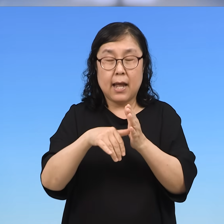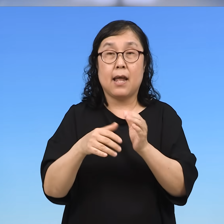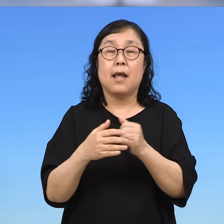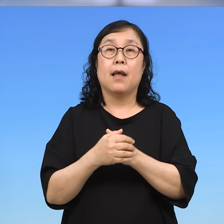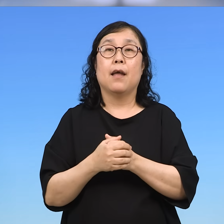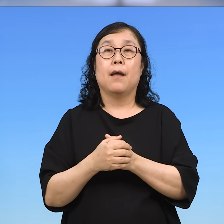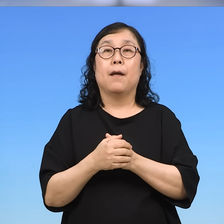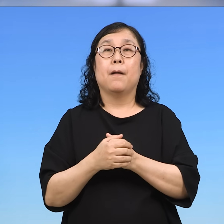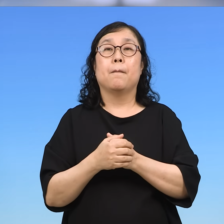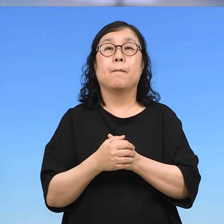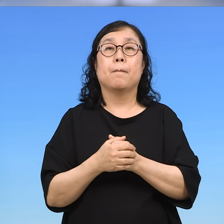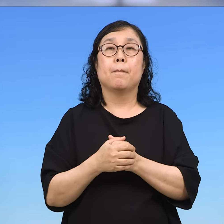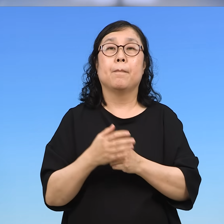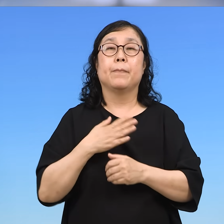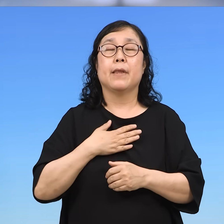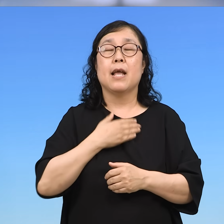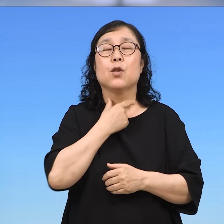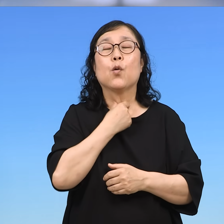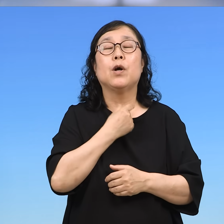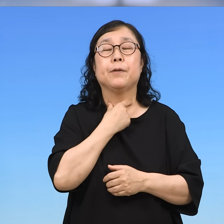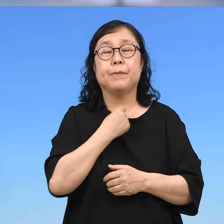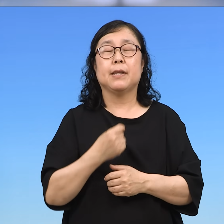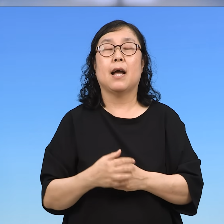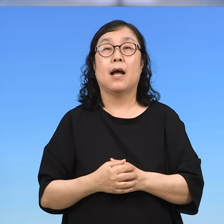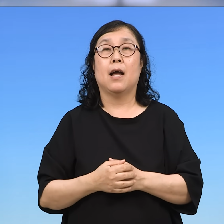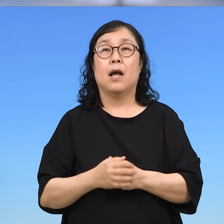은퇴를 앞둔 시점에서, 이거는 제 그냥